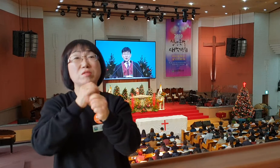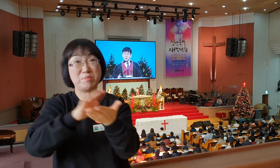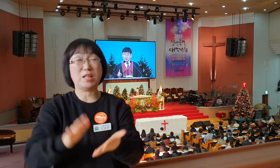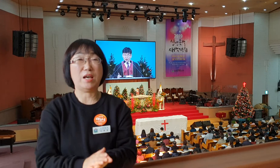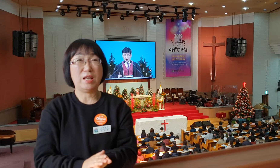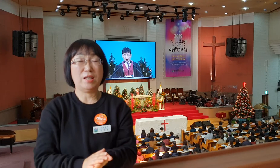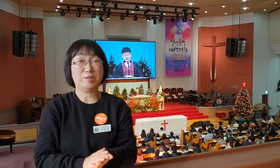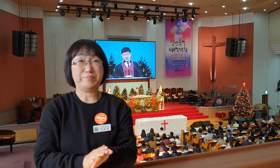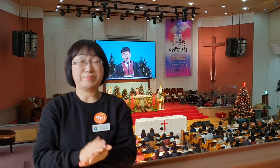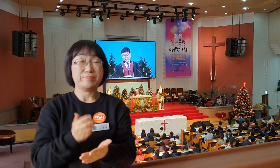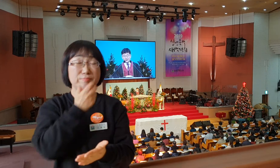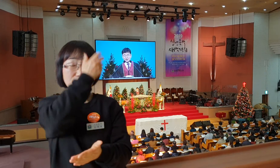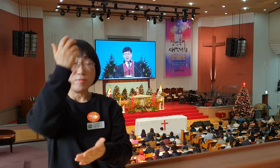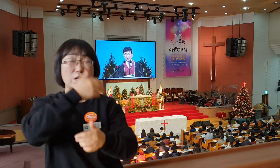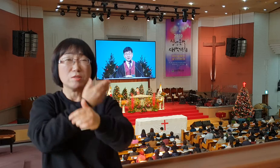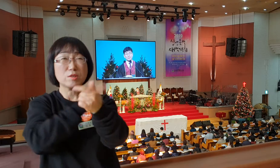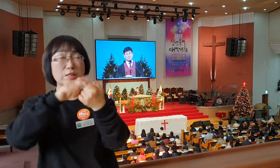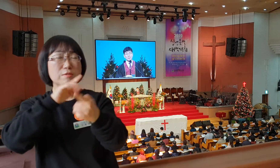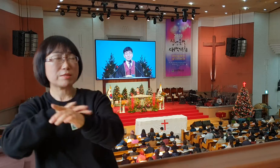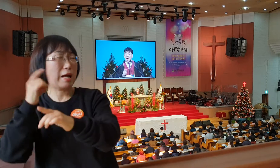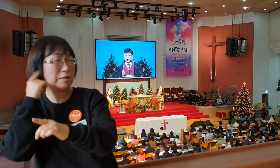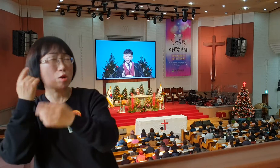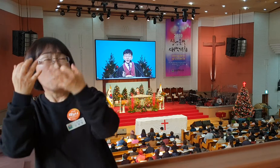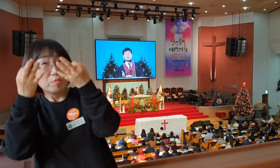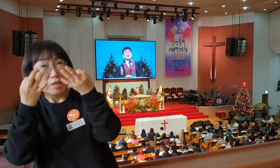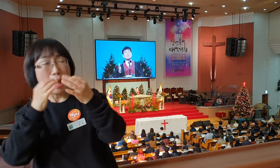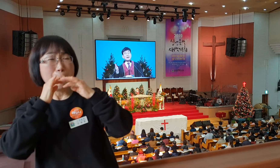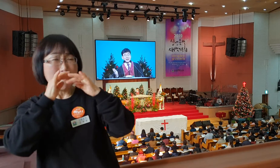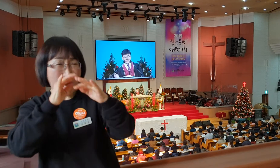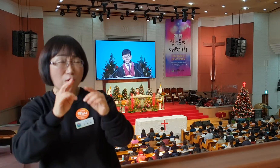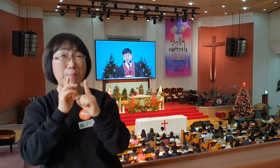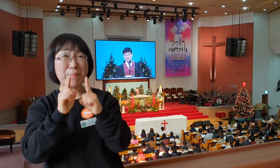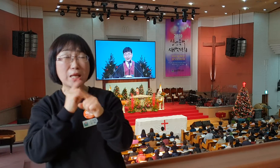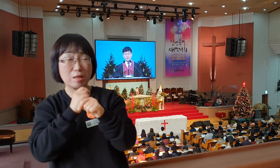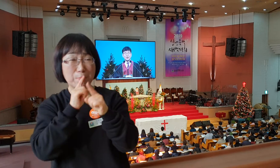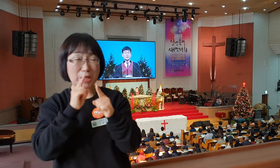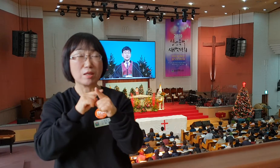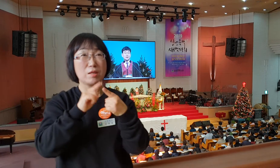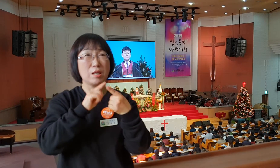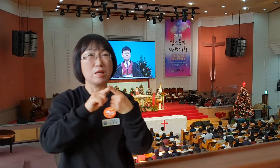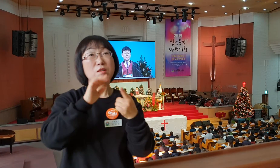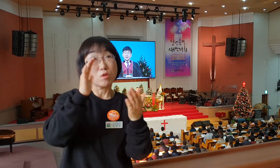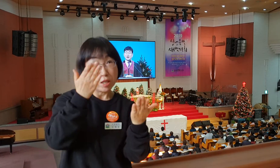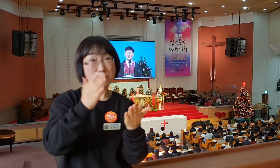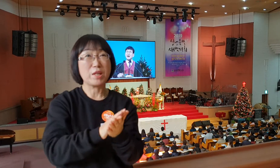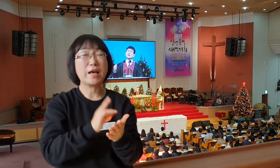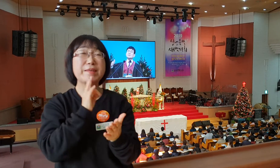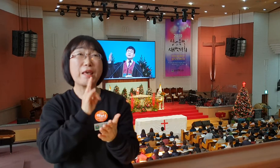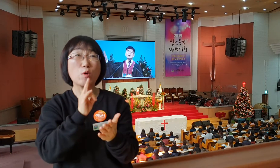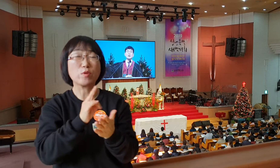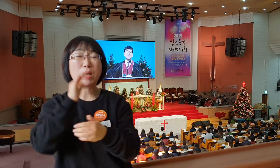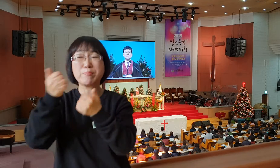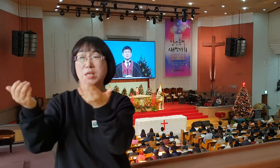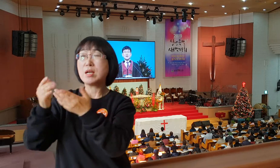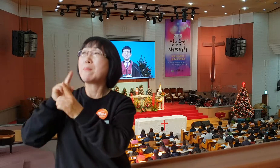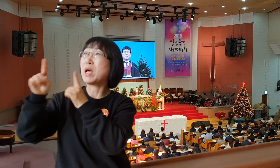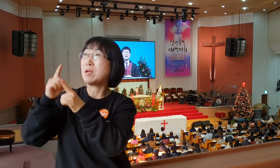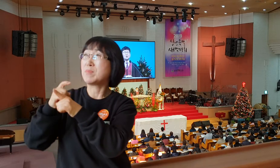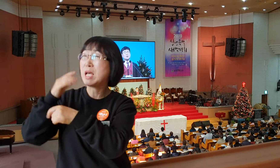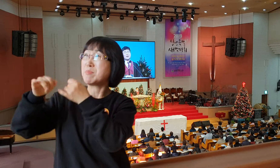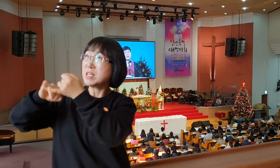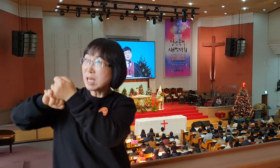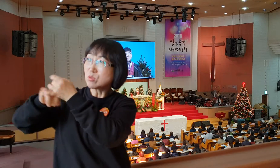여러분 성령의 능력에 대해서 잘 들으셔야 돼요 방원 성령의 말하기 하심을 따라 말할 수밖에 없어요 예언 하나님의 일을 말하는 겁니다